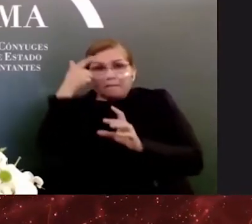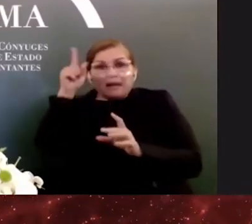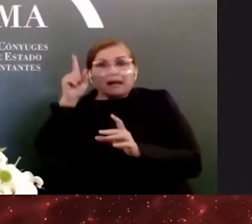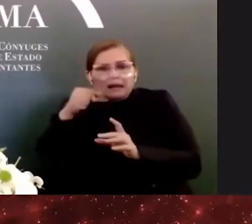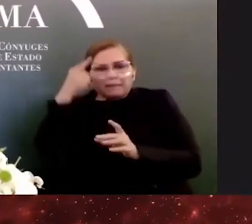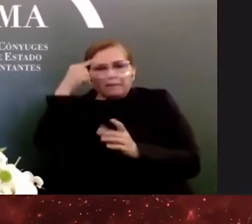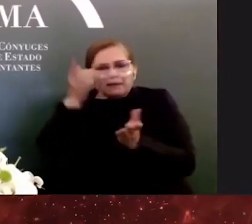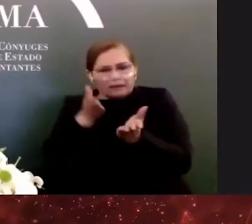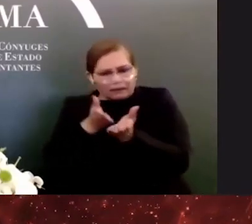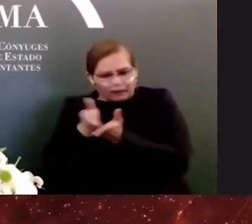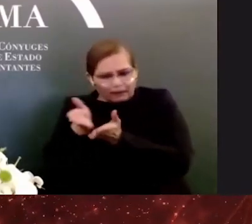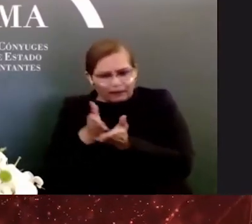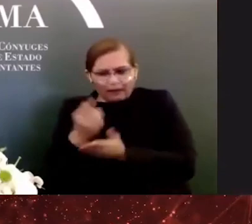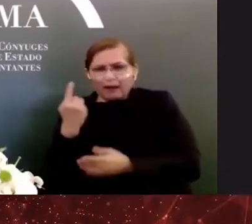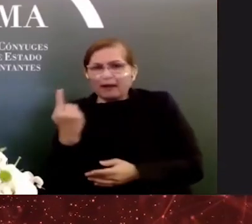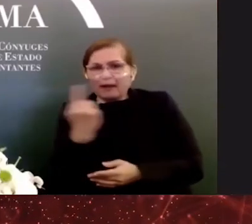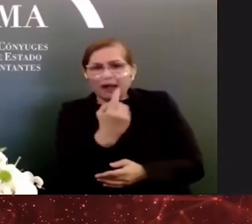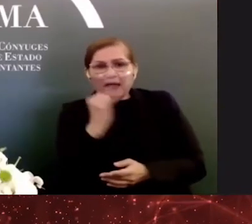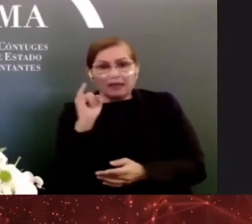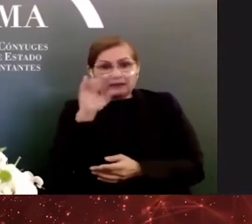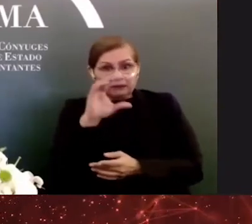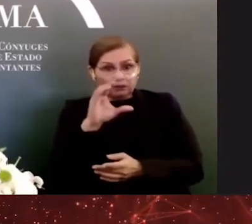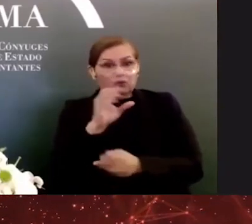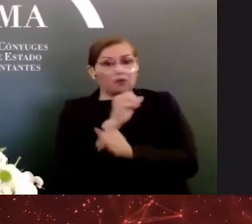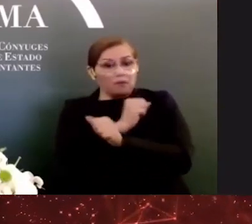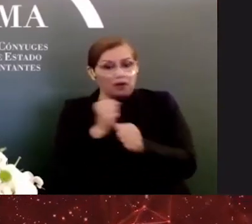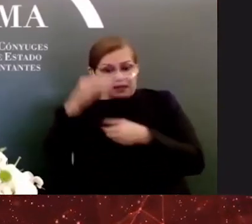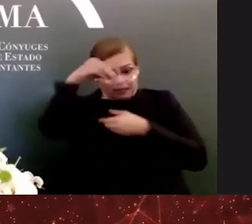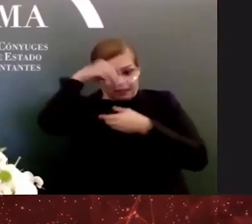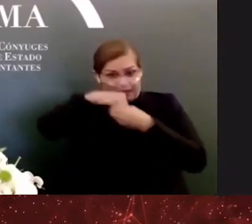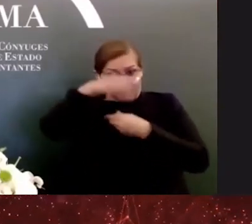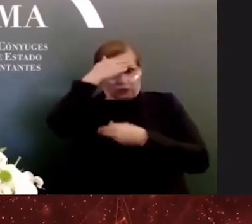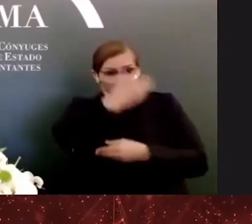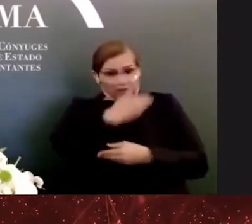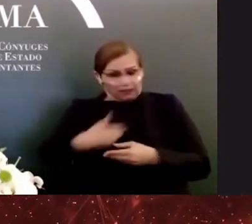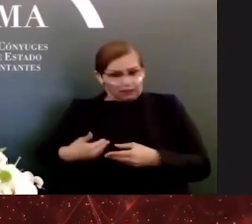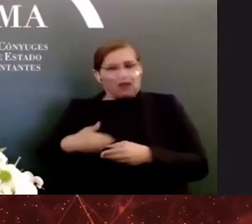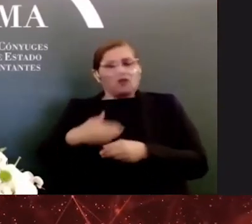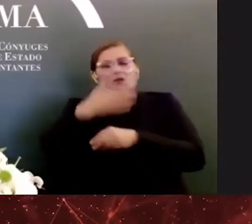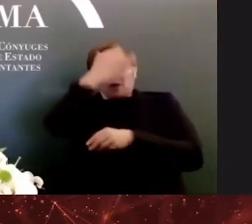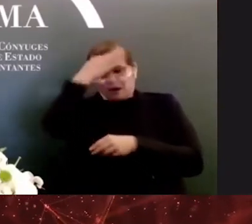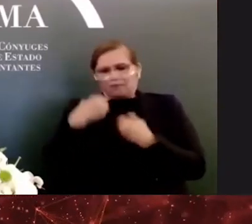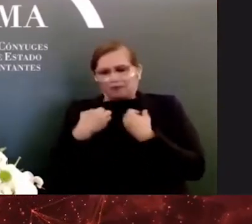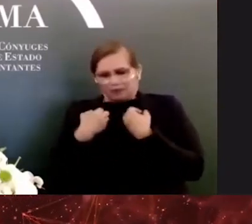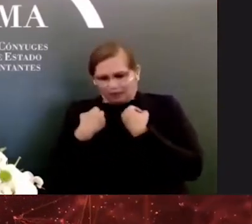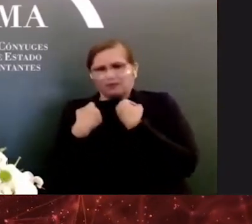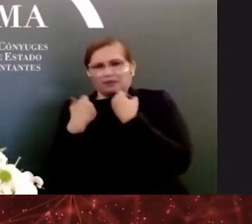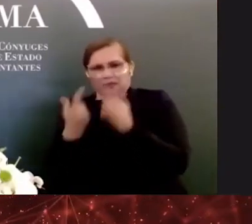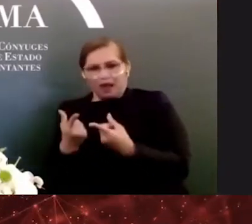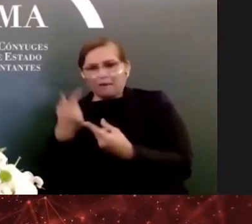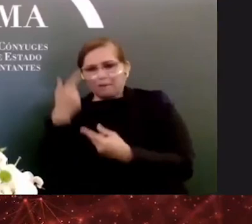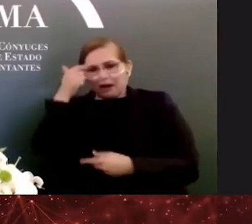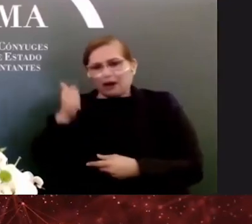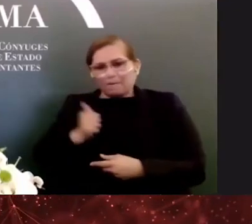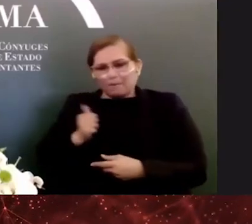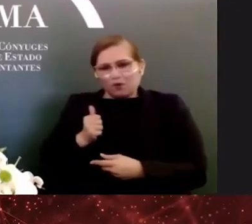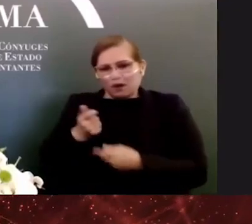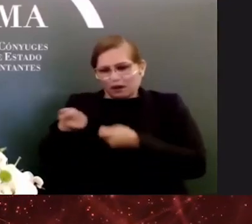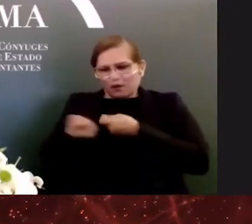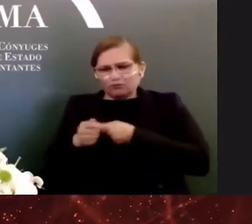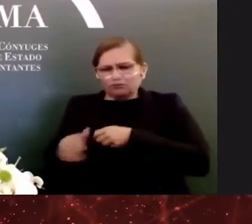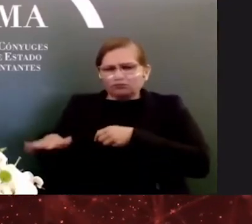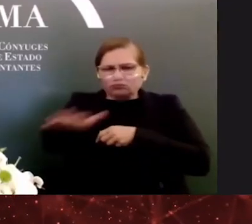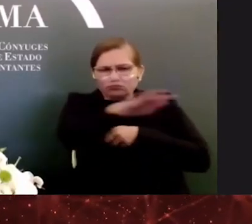los servicios que cada institución presta desde el Estado lleguen a las mujeres rurales en todos los rincones del